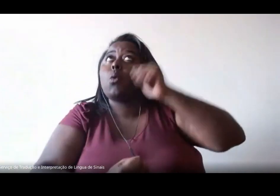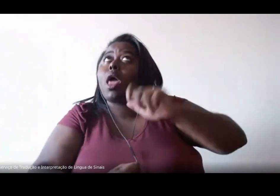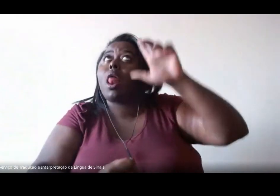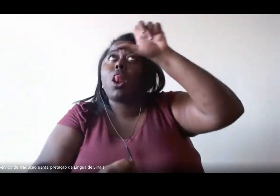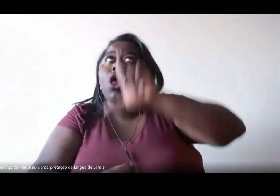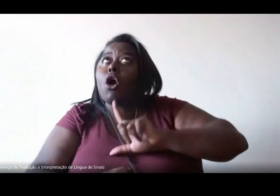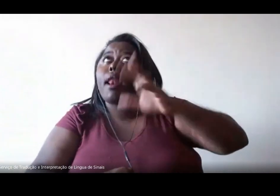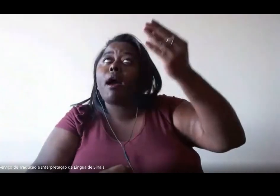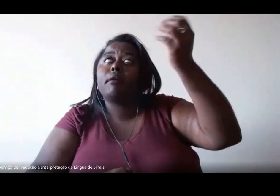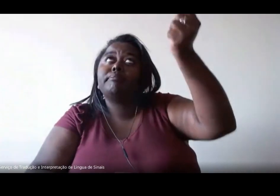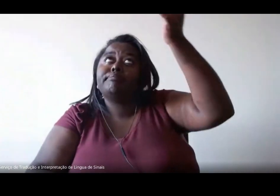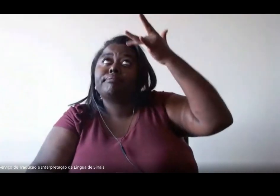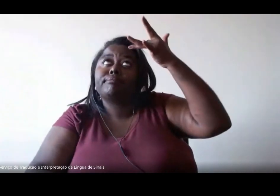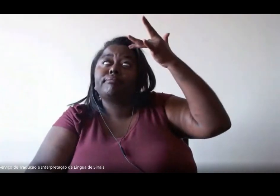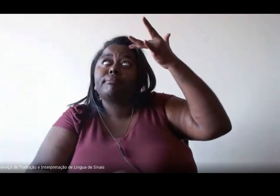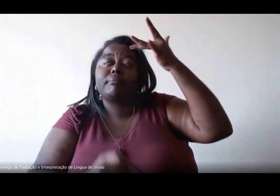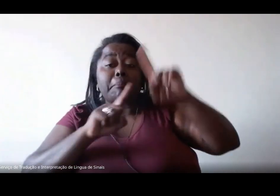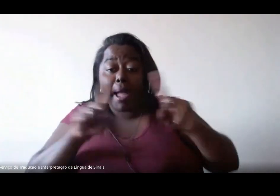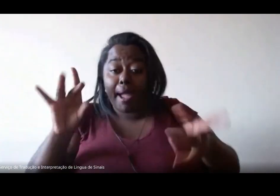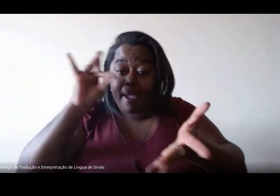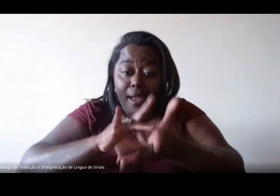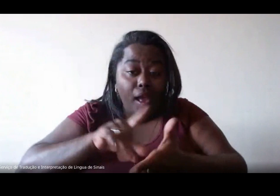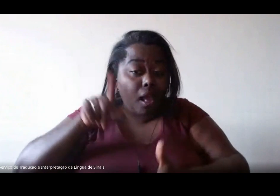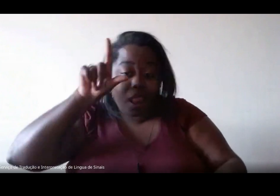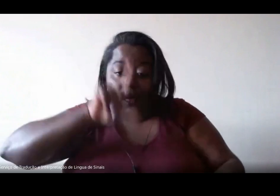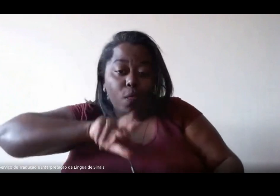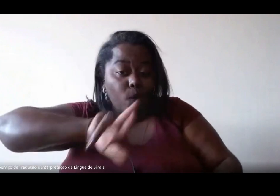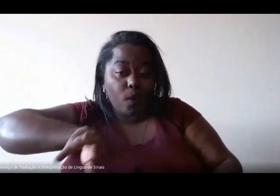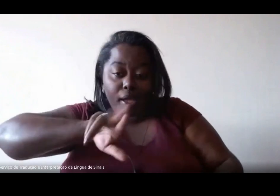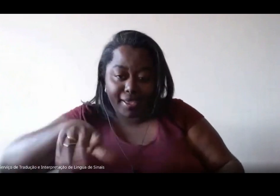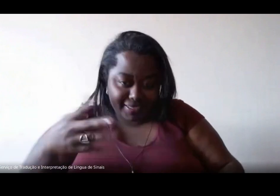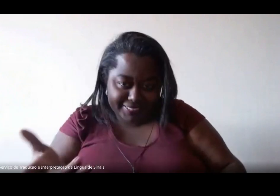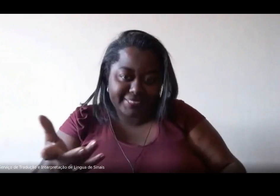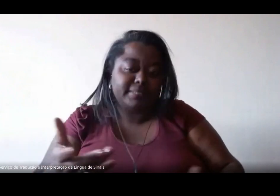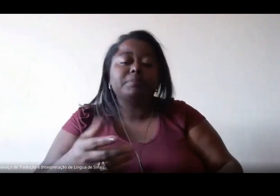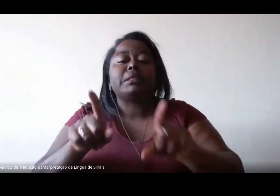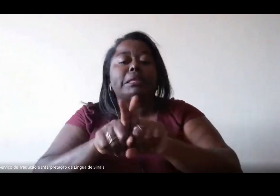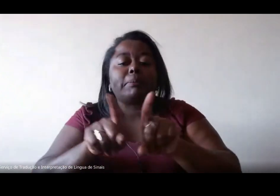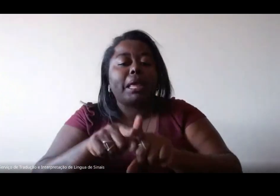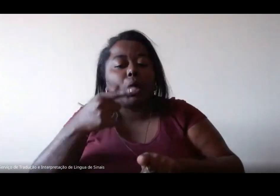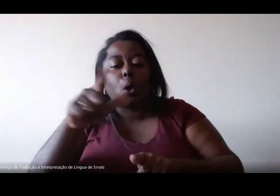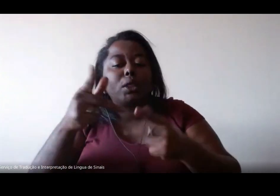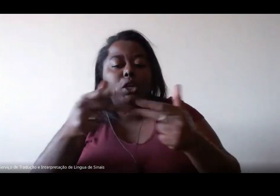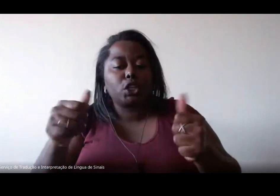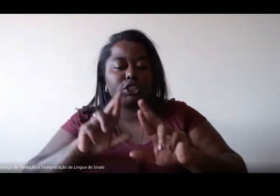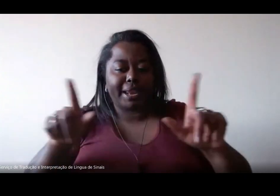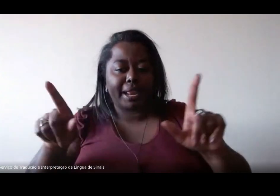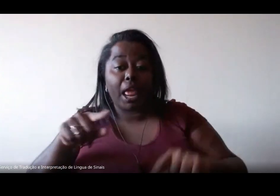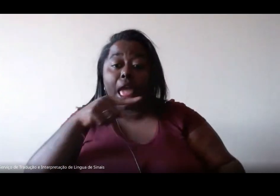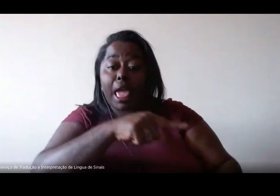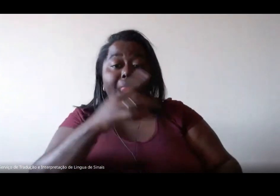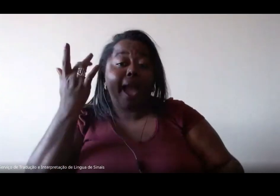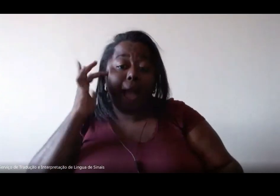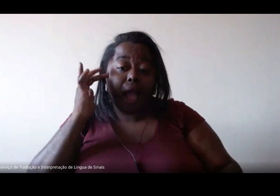guardou o retrato de uma mulher loura na cabeça. Outras coisas também eram diferentes. Ele achava que era